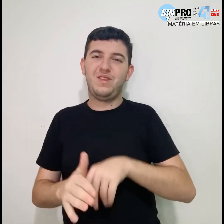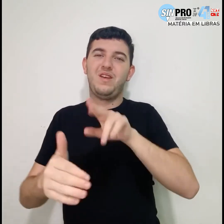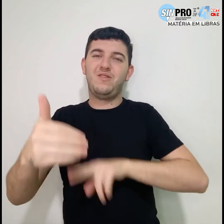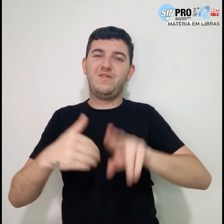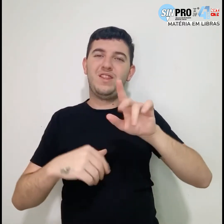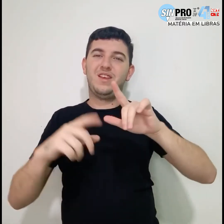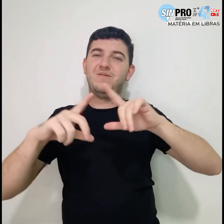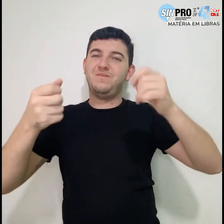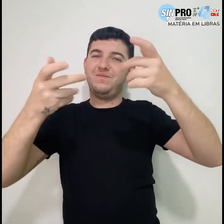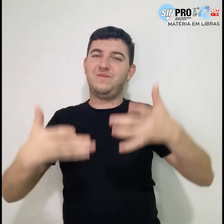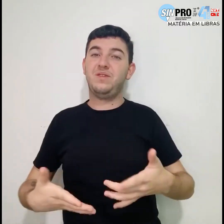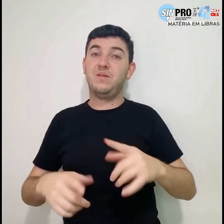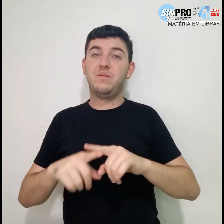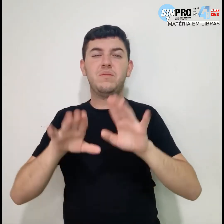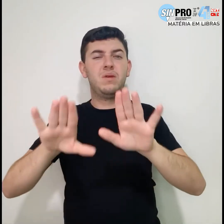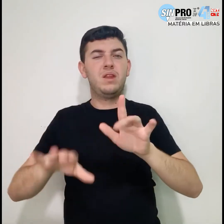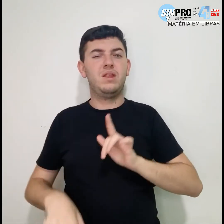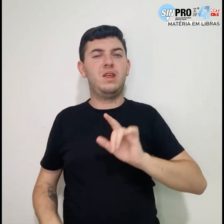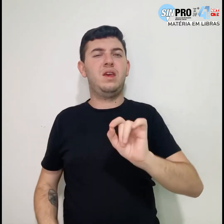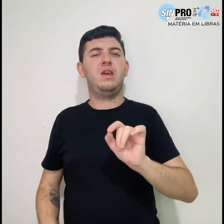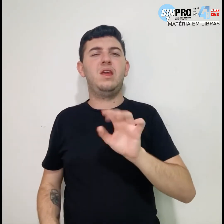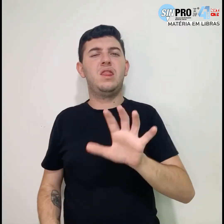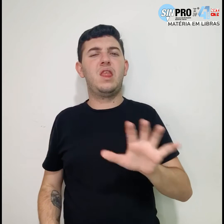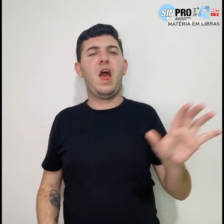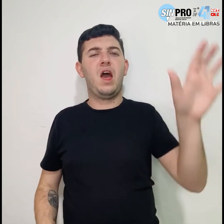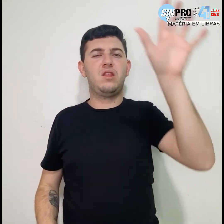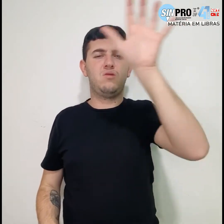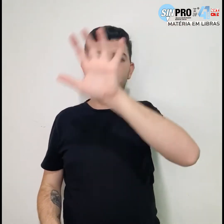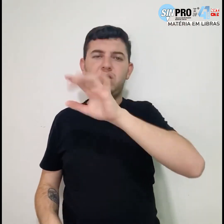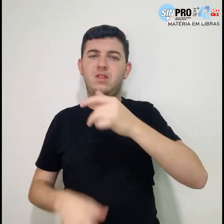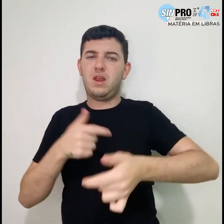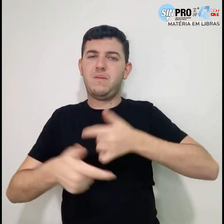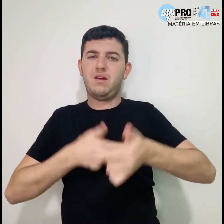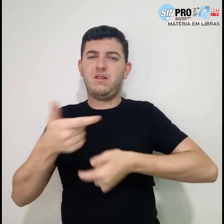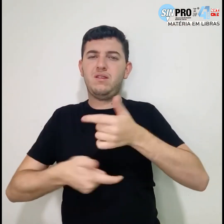No entanto, há estados que estão trabalhando por data de início de sintomas.